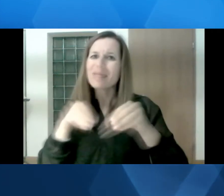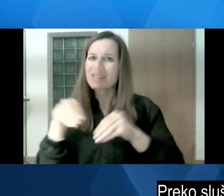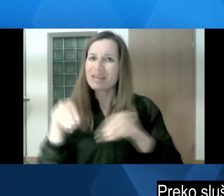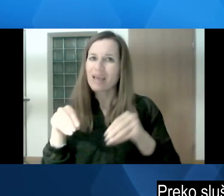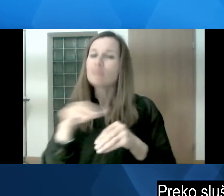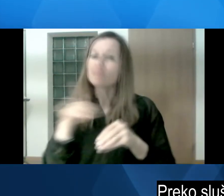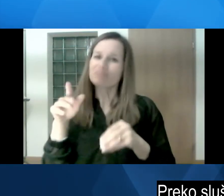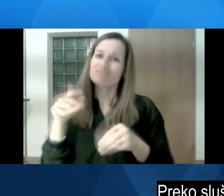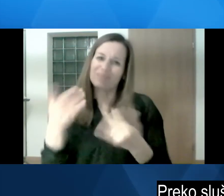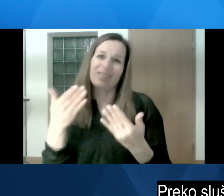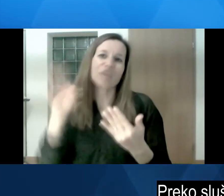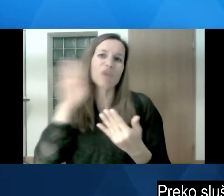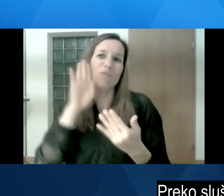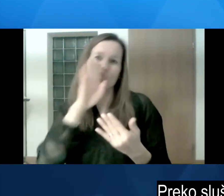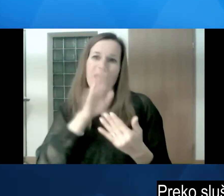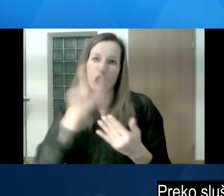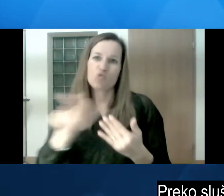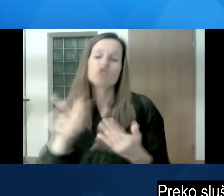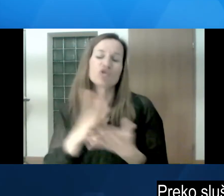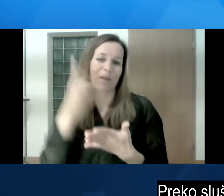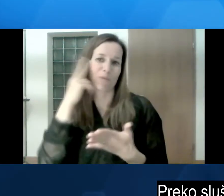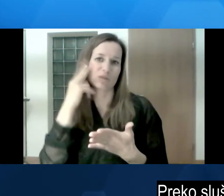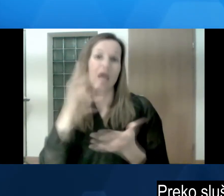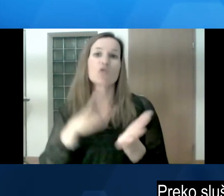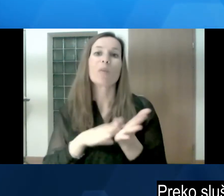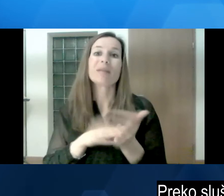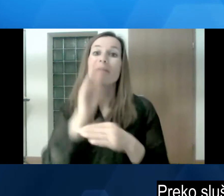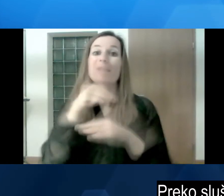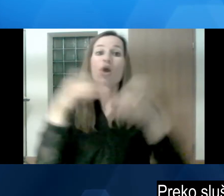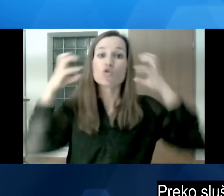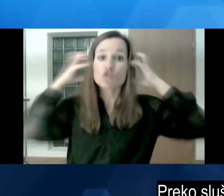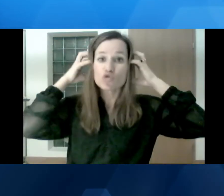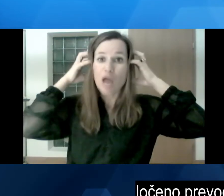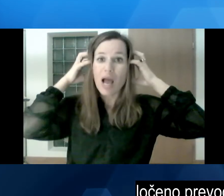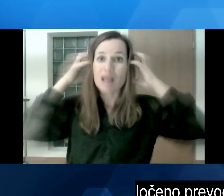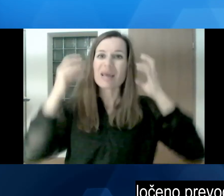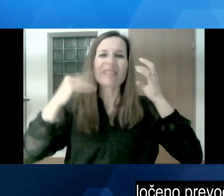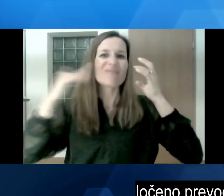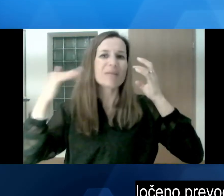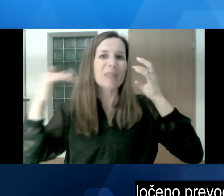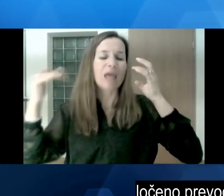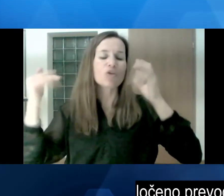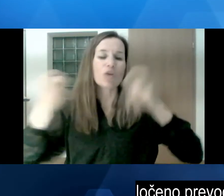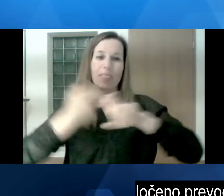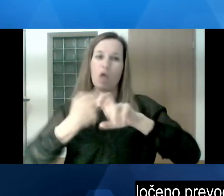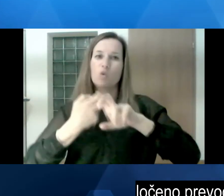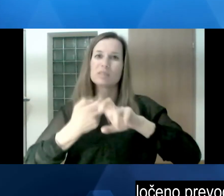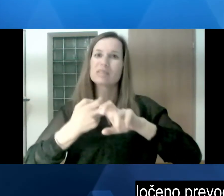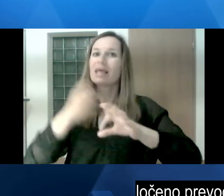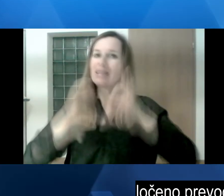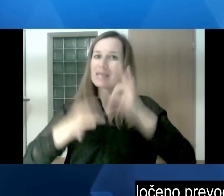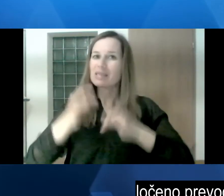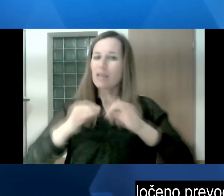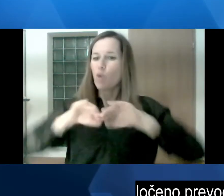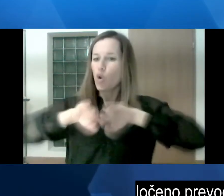poznajo. Se pravi, preko slušalke in preko vibratorja na kosti testiramo ločeno prevodni del, se